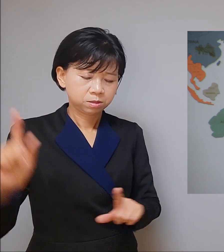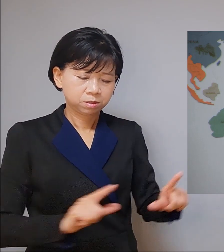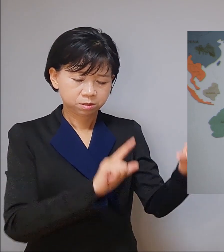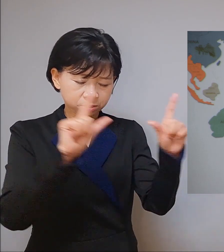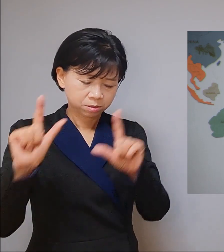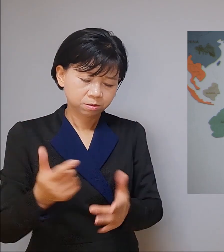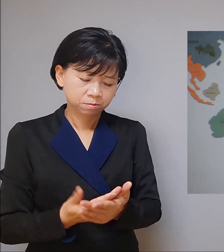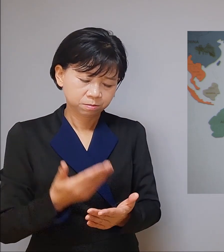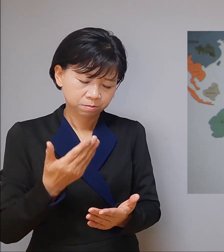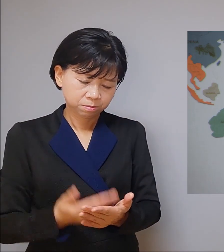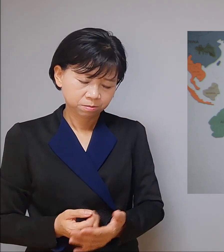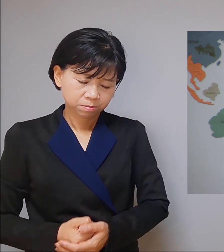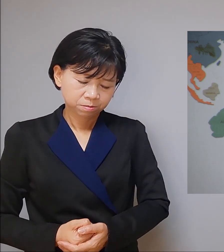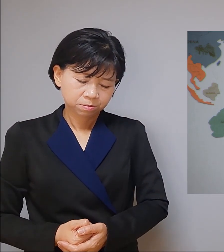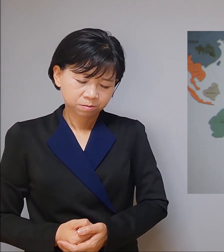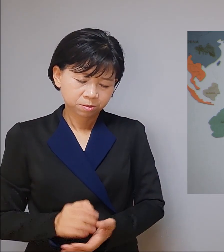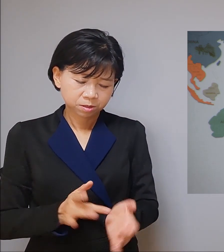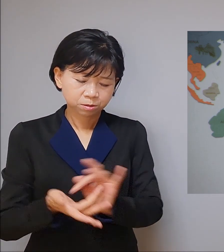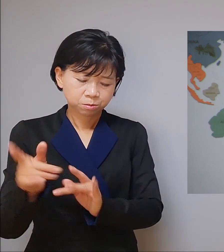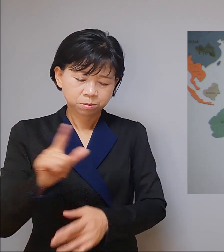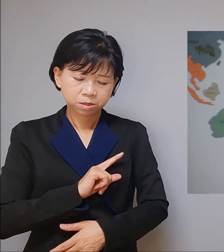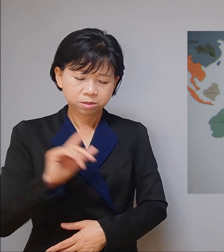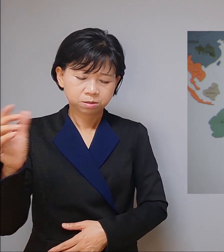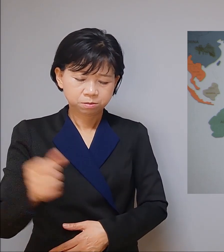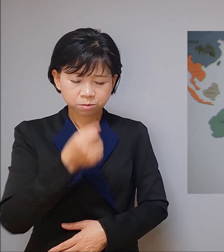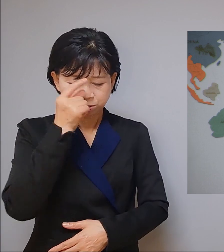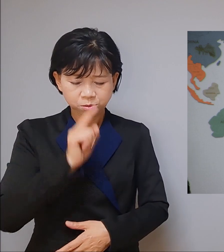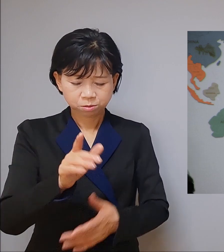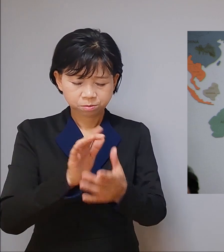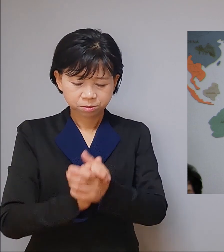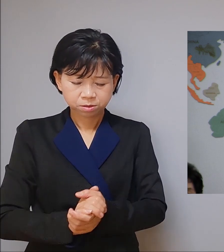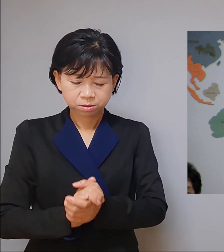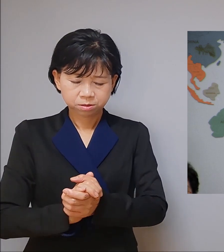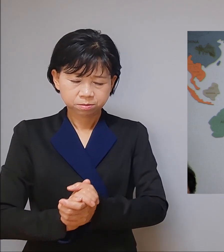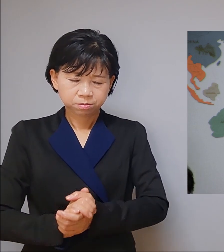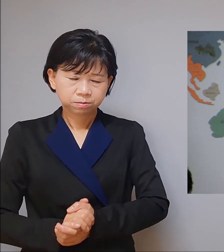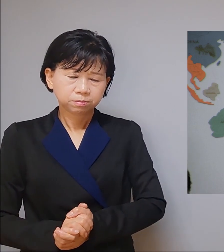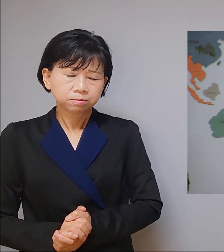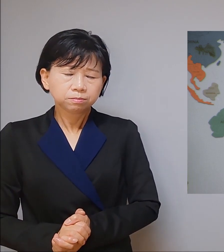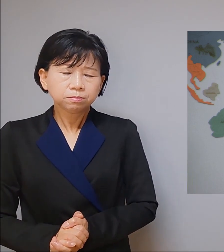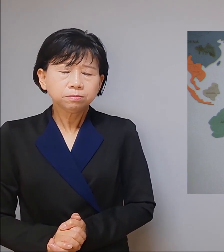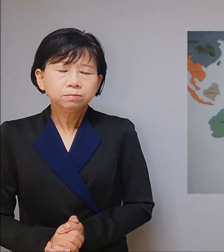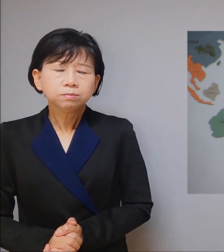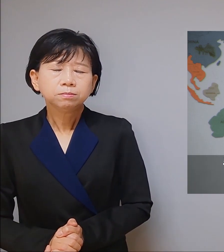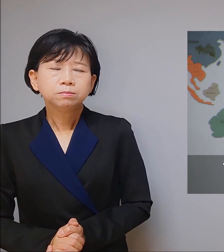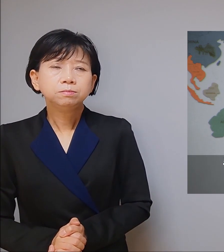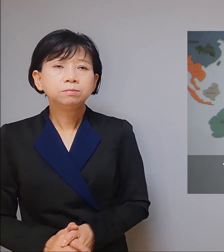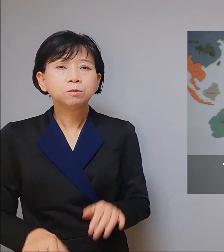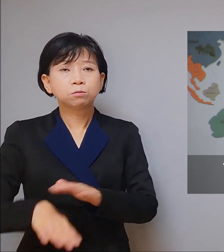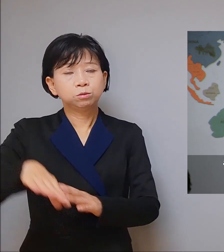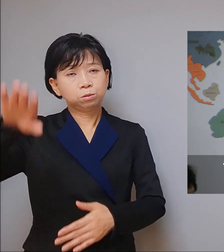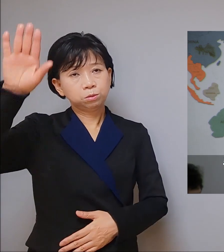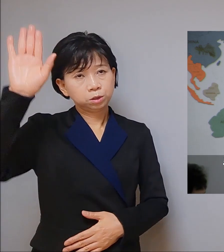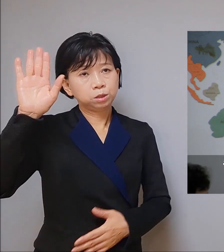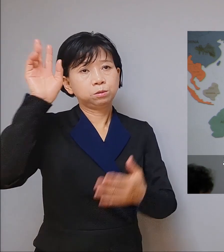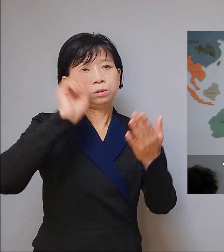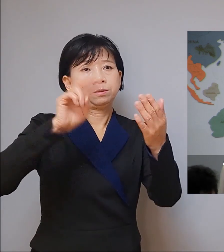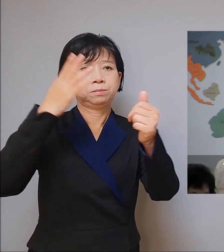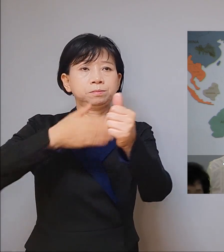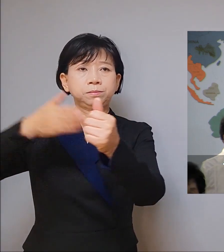되게 하여 주시옵소서. 예수님의 이름으로 기도드립니다. 아멘. 우리 오른손을